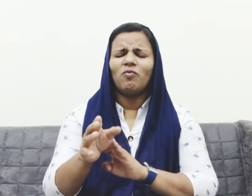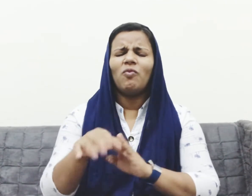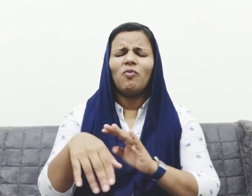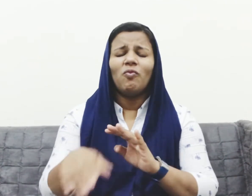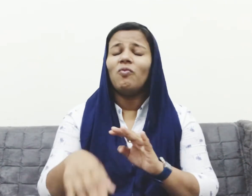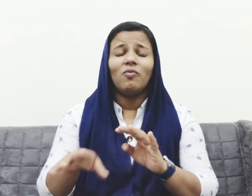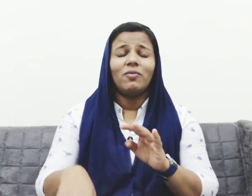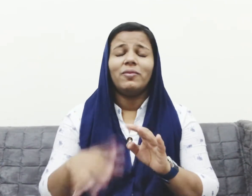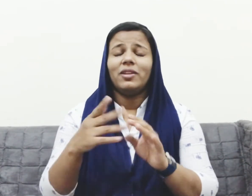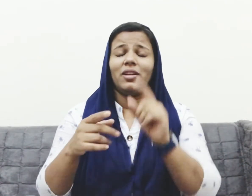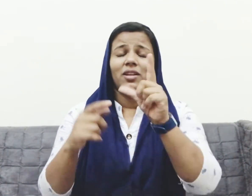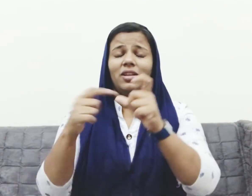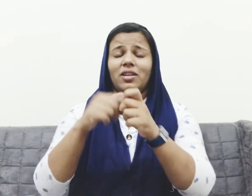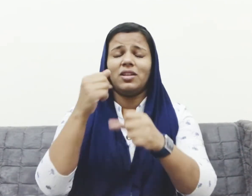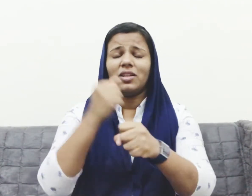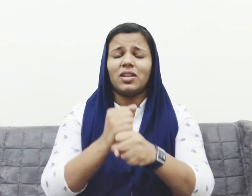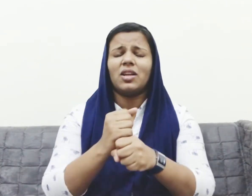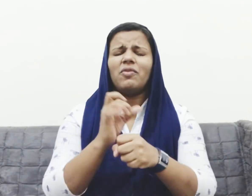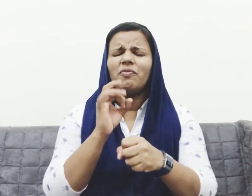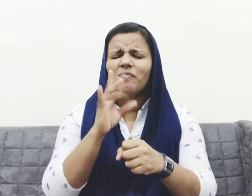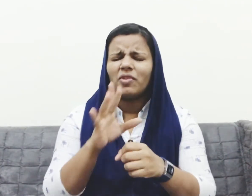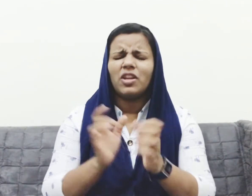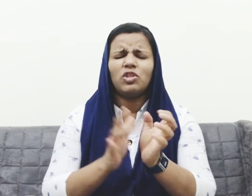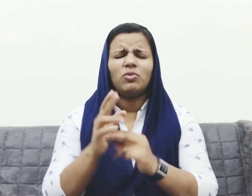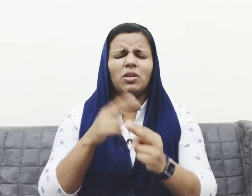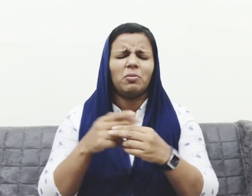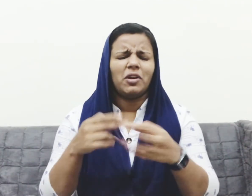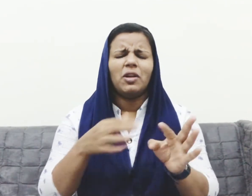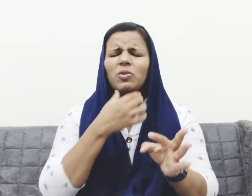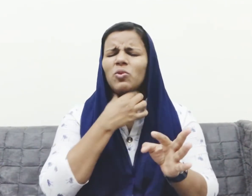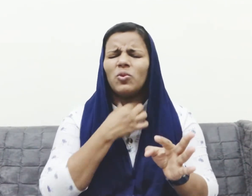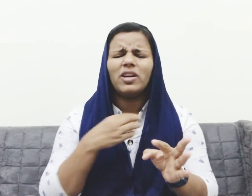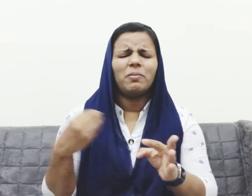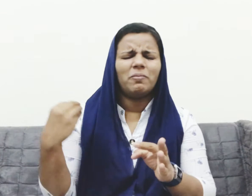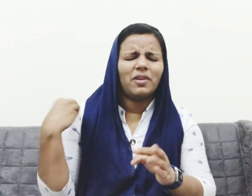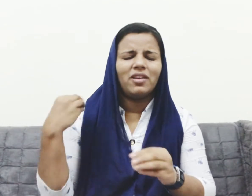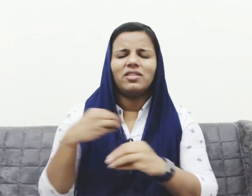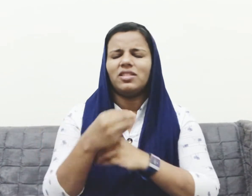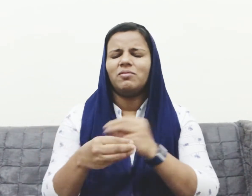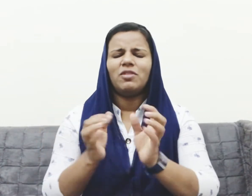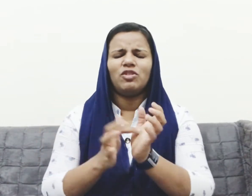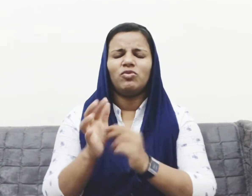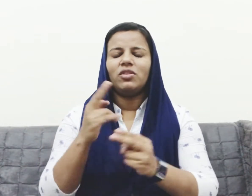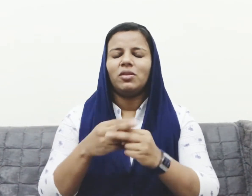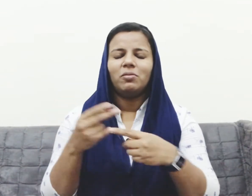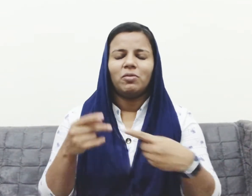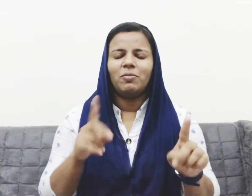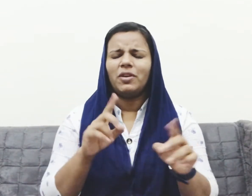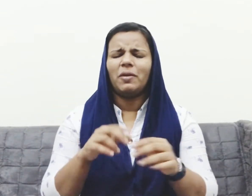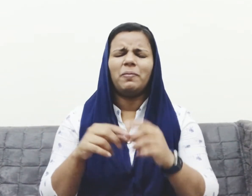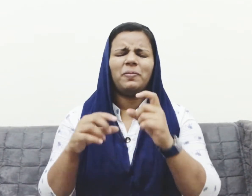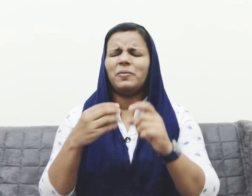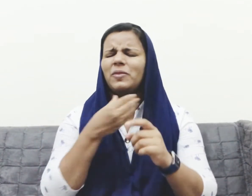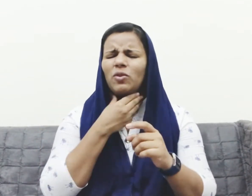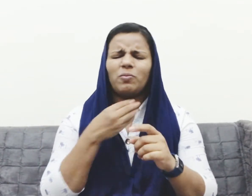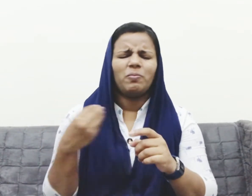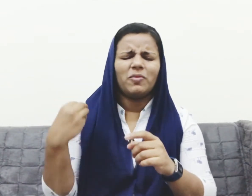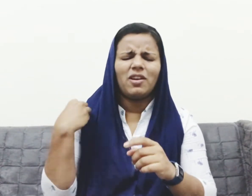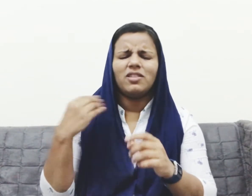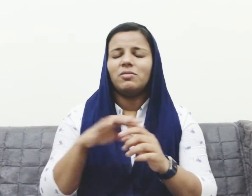വലത്ത് സൈഡിലെ വേദന യേശുവിൻ്റെ നാമത്തിൽ വിട്ടുമാറട്ടെ. തൊണ്ടയ്ക്കുള്ള അസ്വസ്ഥതകൾ യേശുവിൻ്റെ നാമത്തിൽ വിട്ടുമാറട്ടെ. കഫക്കെട്ടിൻ്റെ ബുദ്ധിമുട്ടുകൾ